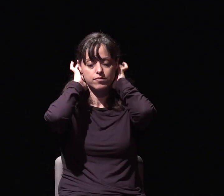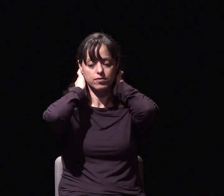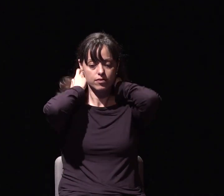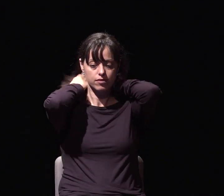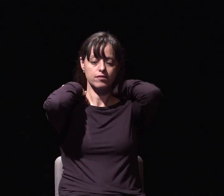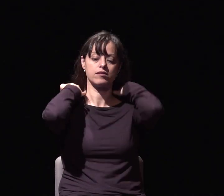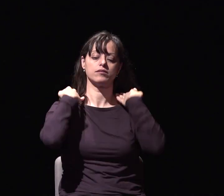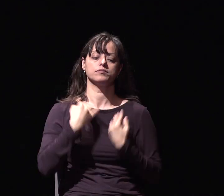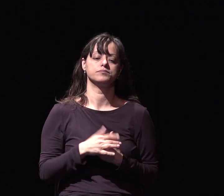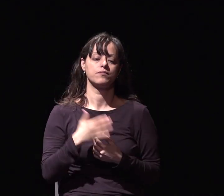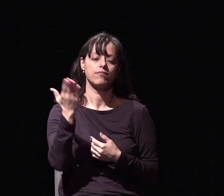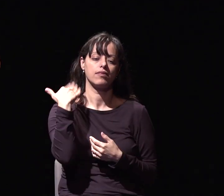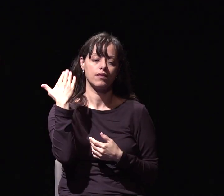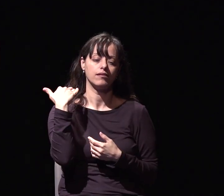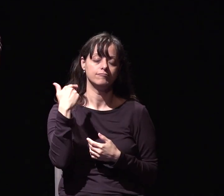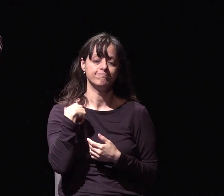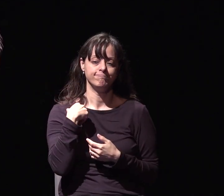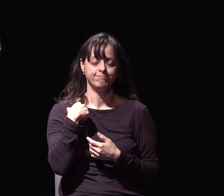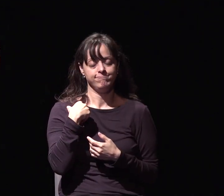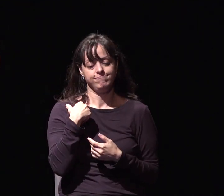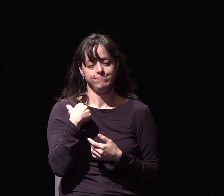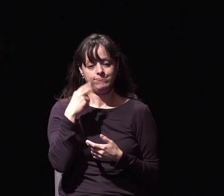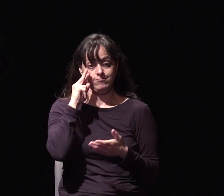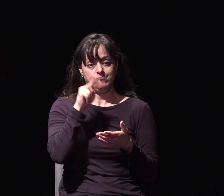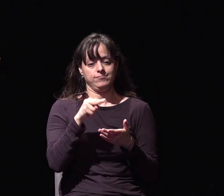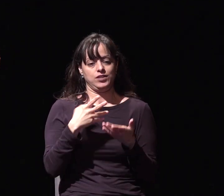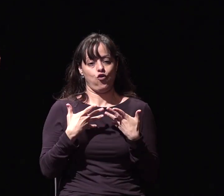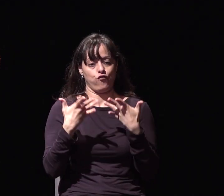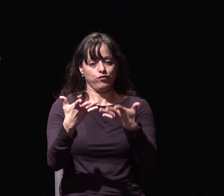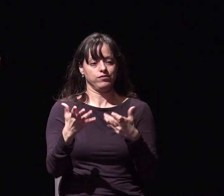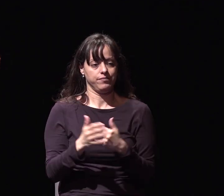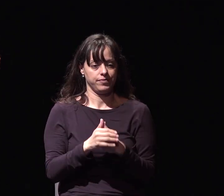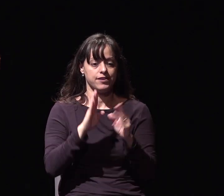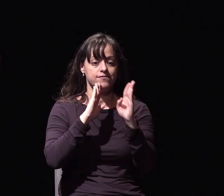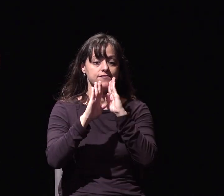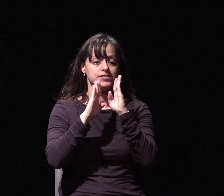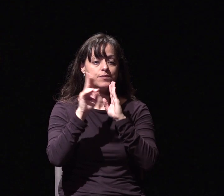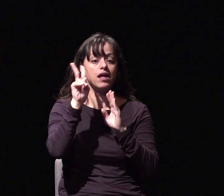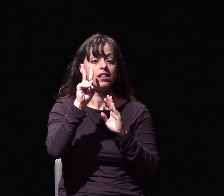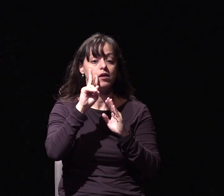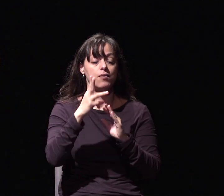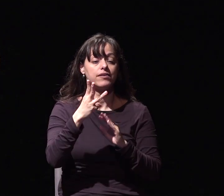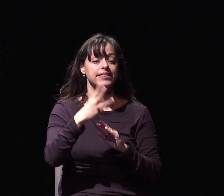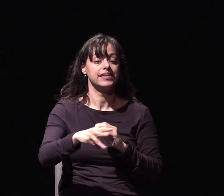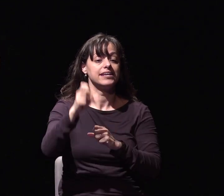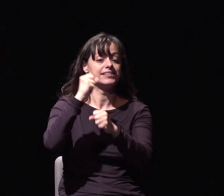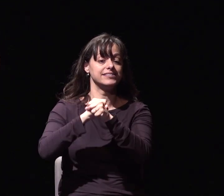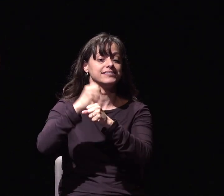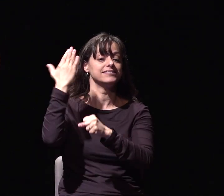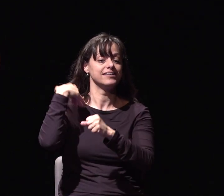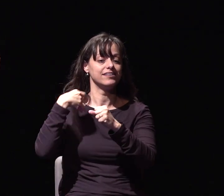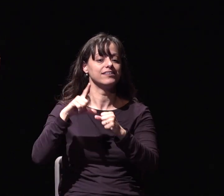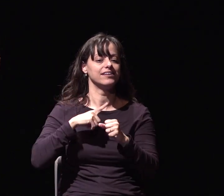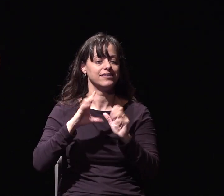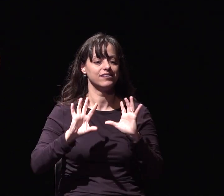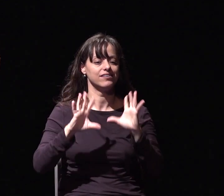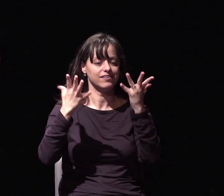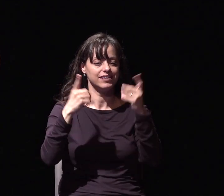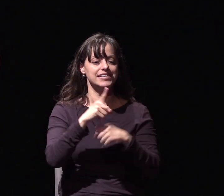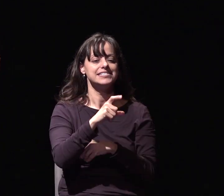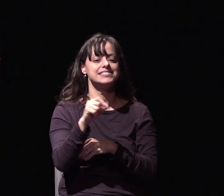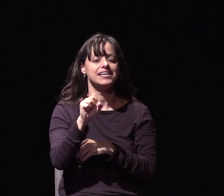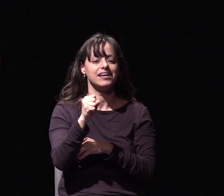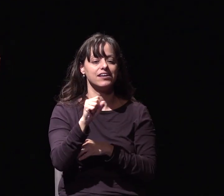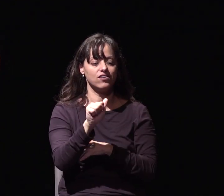Quando eu recebi o convite para vir fazer o seminário, o Facebook me lembrou que há 3 anos a gente estava na comemoração dos 100 anos do